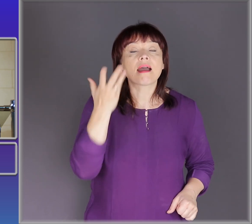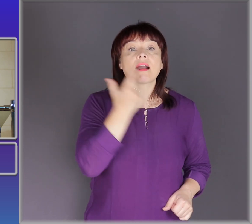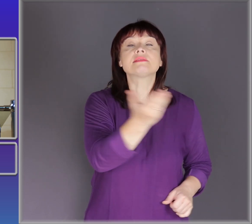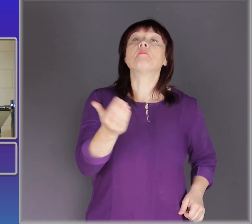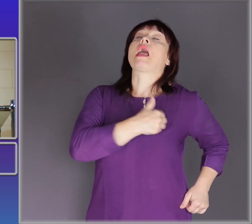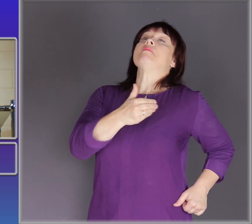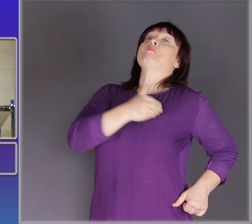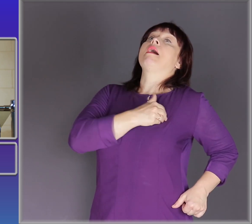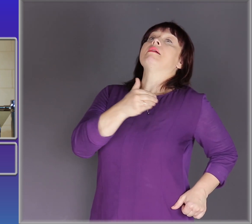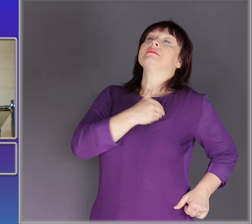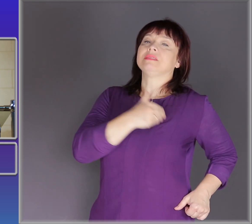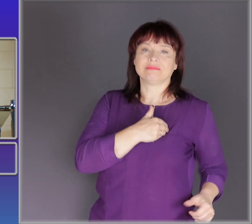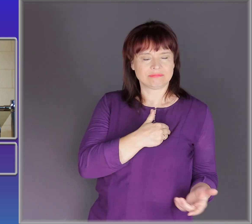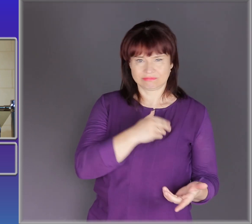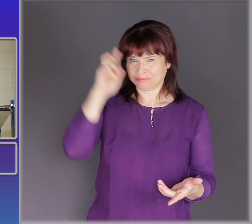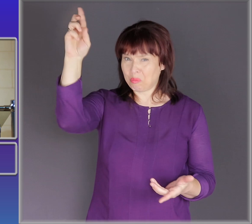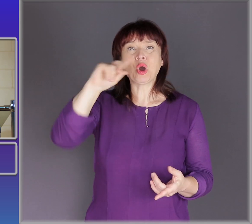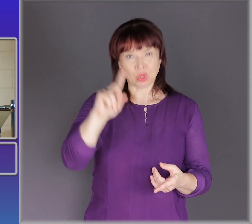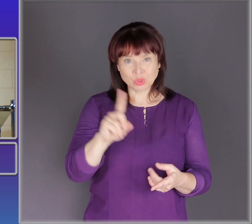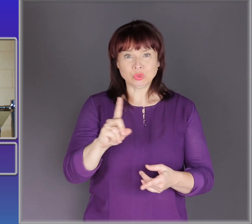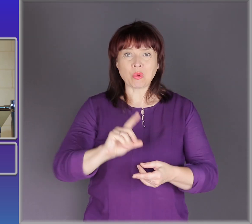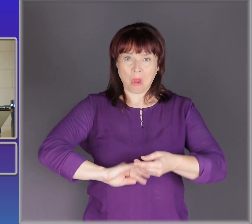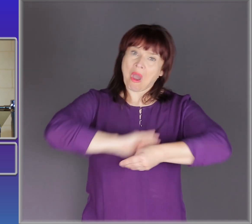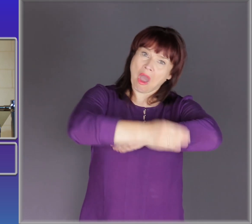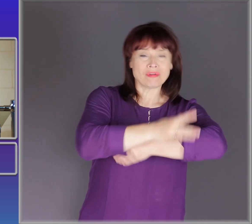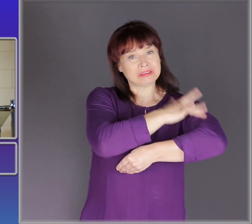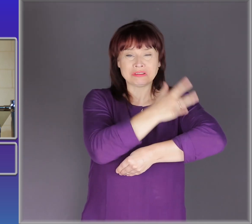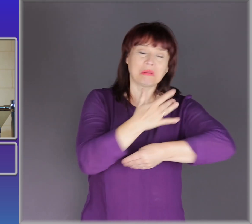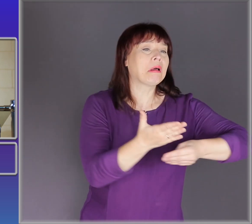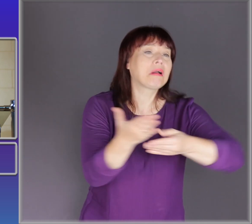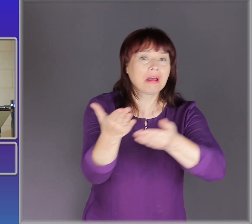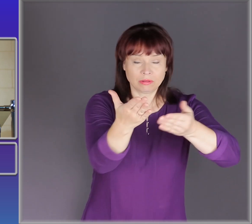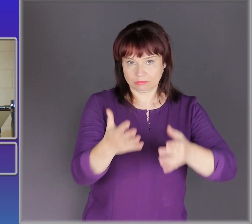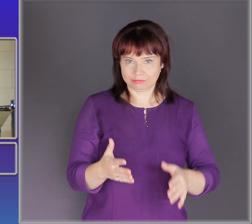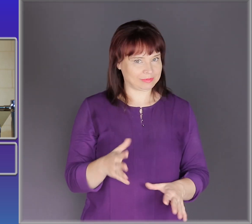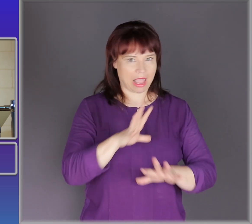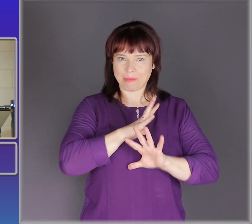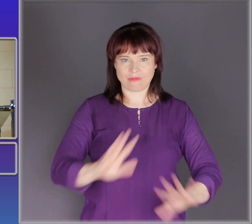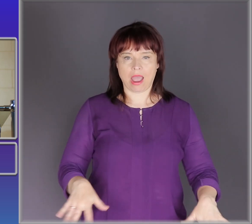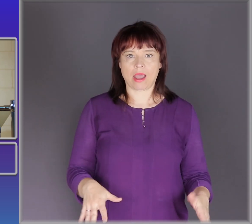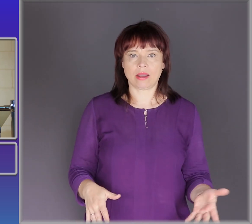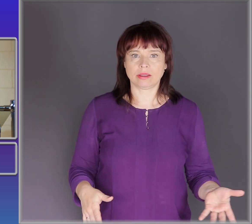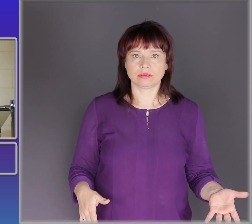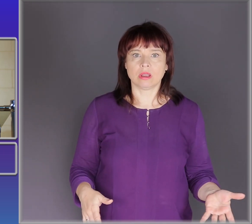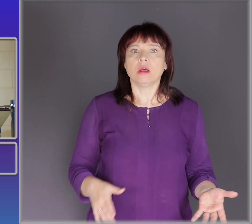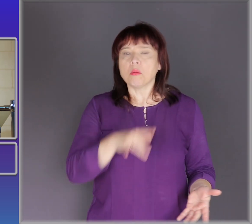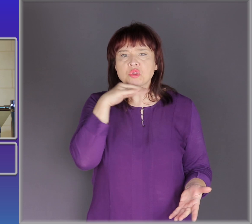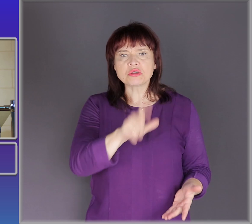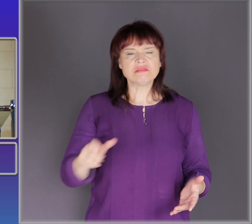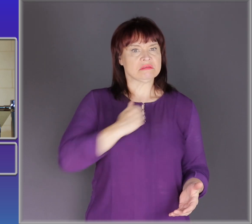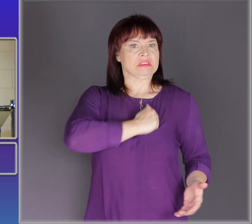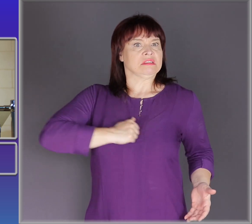нашему заказу он не официант на побегушках что мы говорим боже мне не было чудес сколько есть людей которые